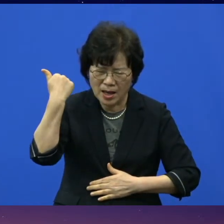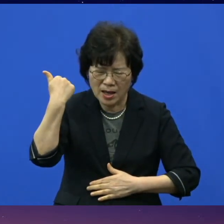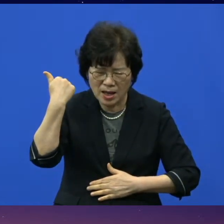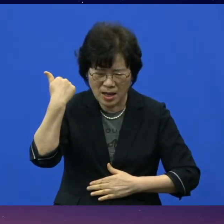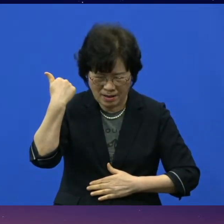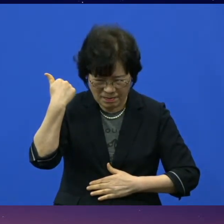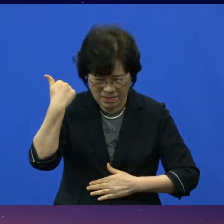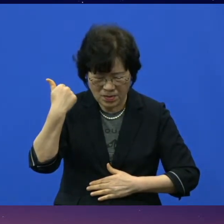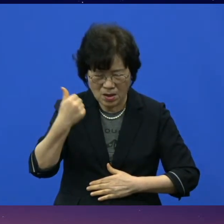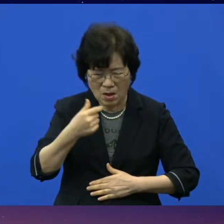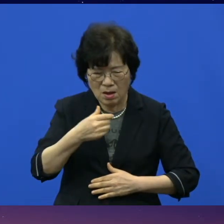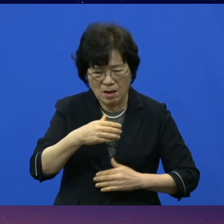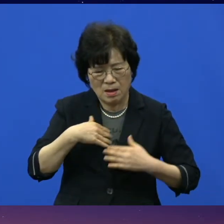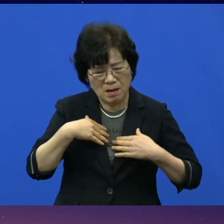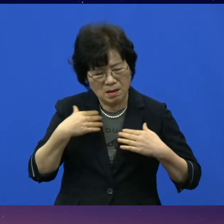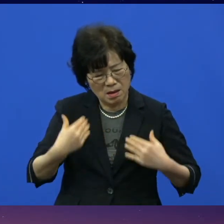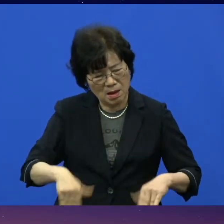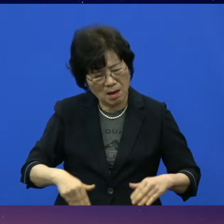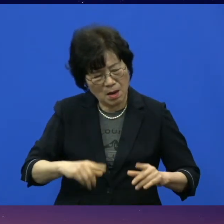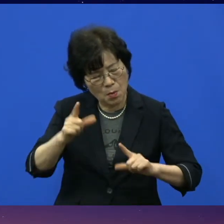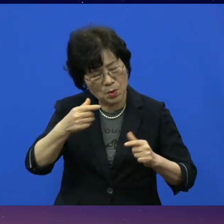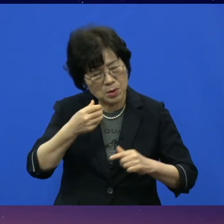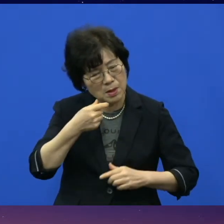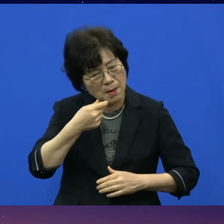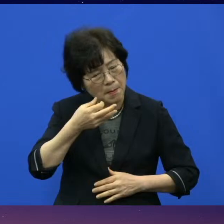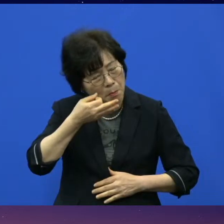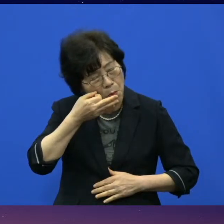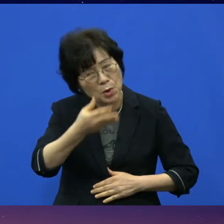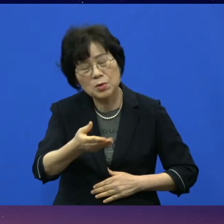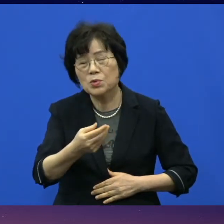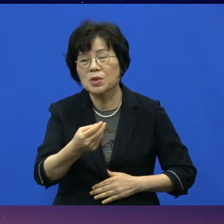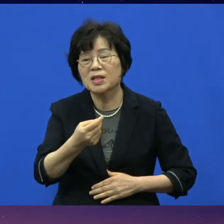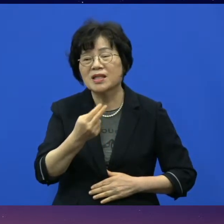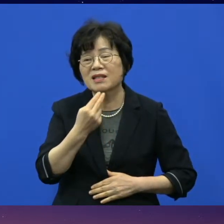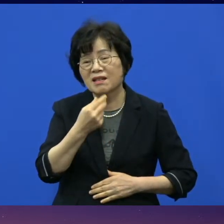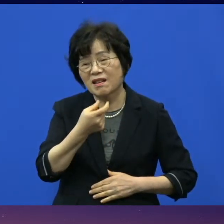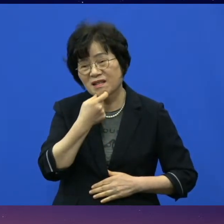싶지 않아 하는 부분들이 많죠. 우리가 근사한 얘기만 하고 싶잖아요.